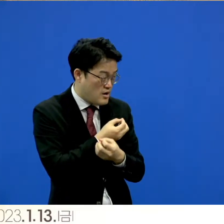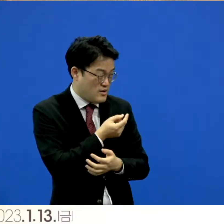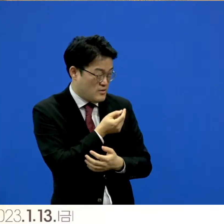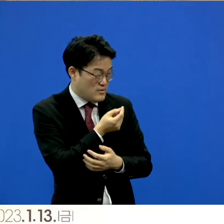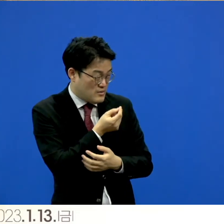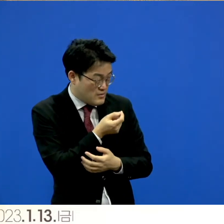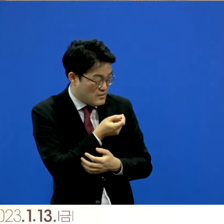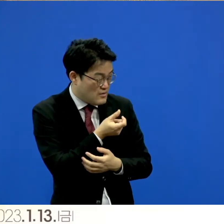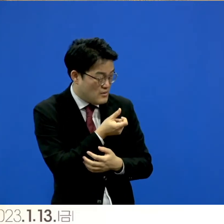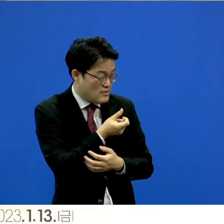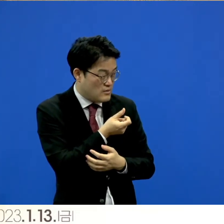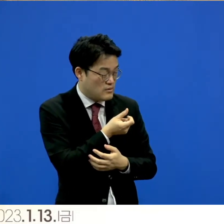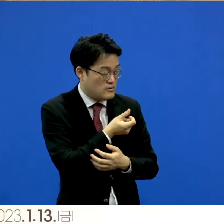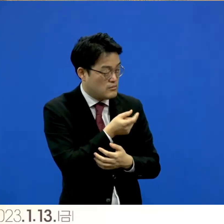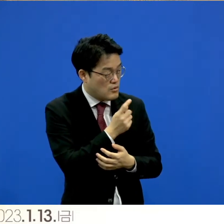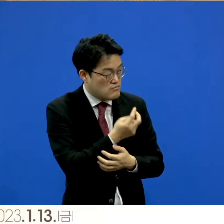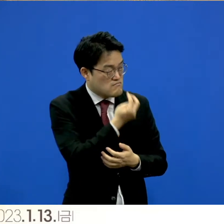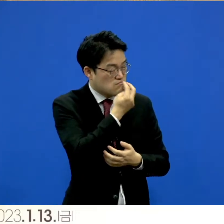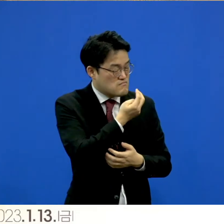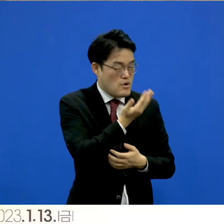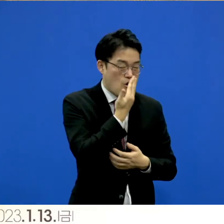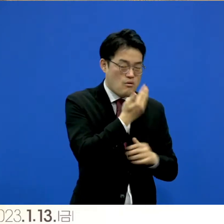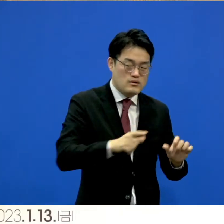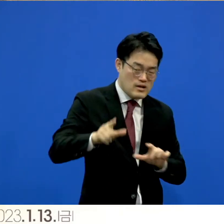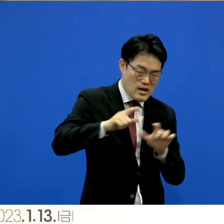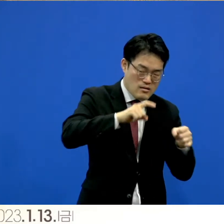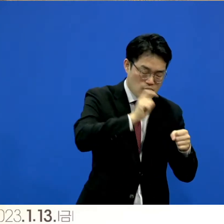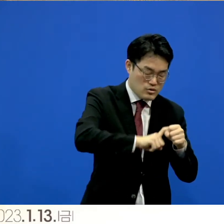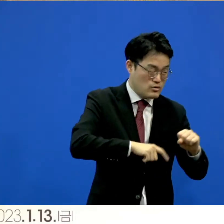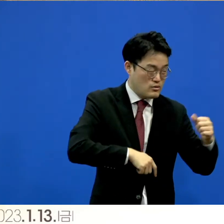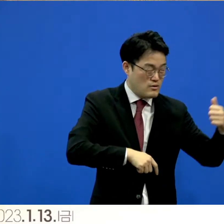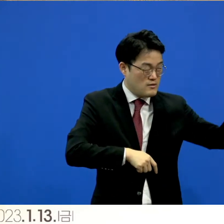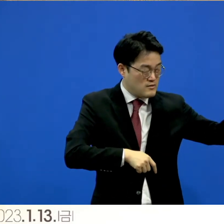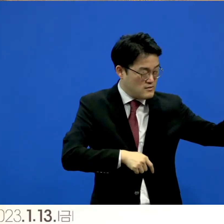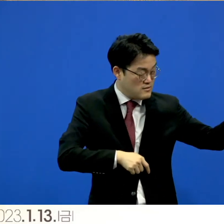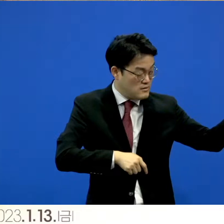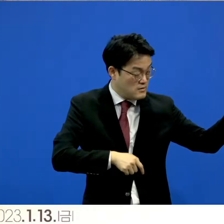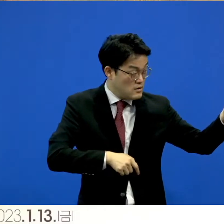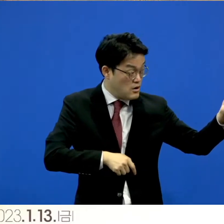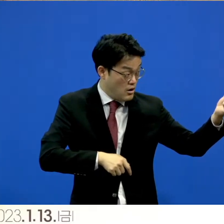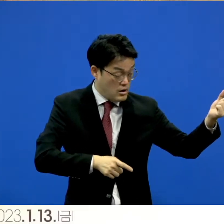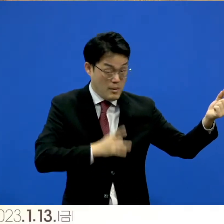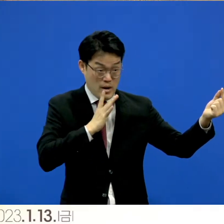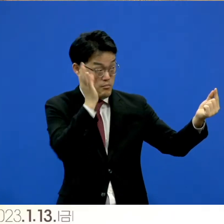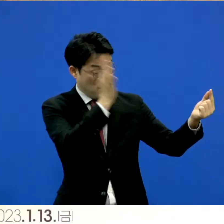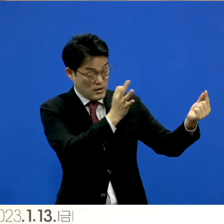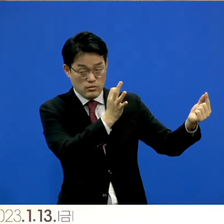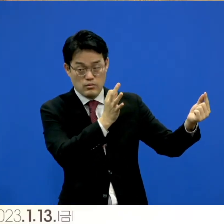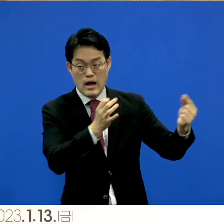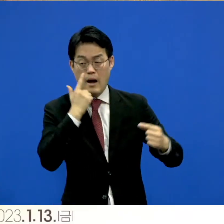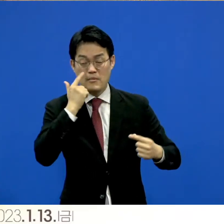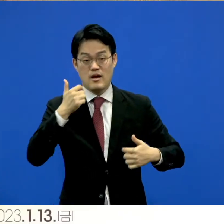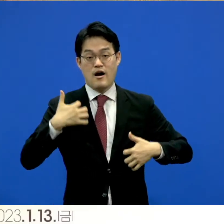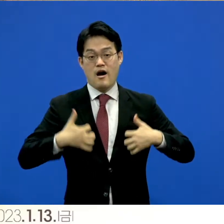위해서 아버지 집을 찾았던, 생각해냈던 그 아들, 그 돌아옴 자체도 기뻐하는 아버지.